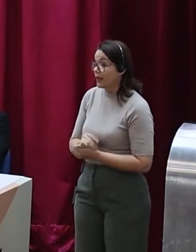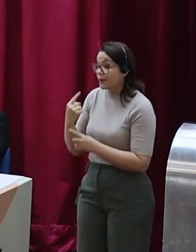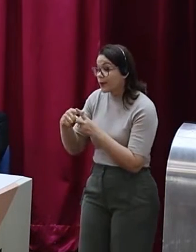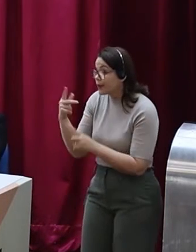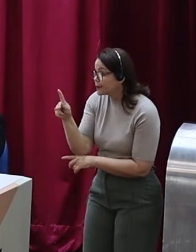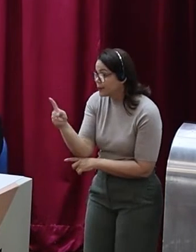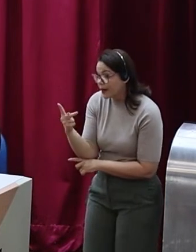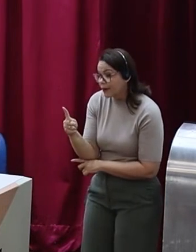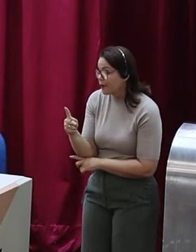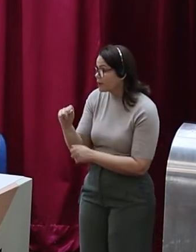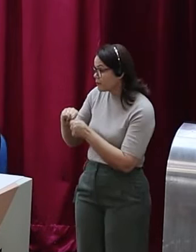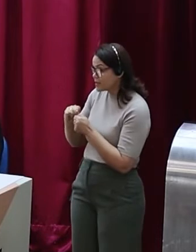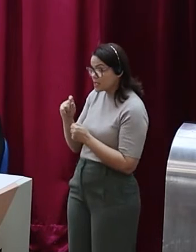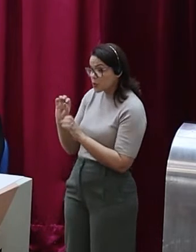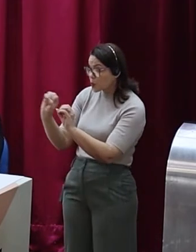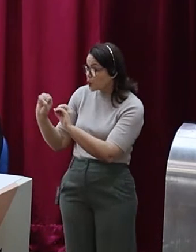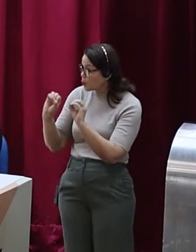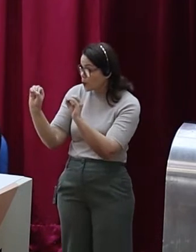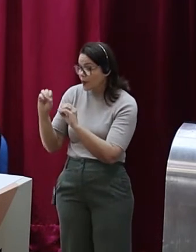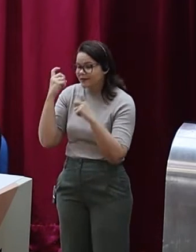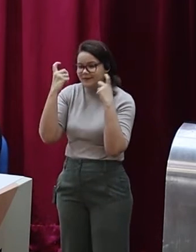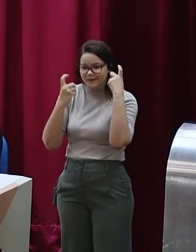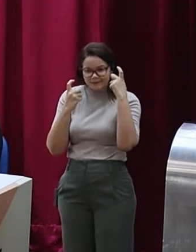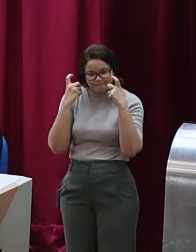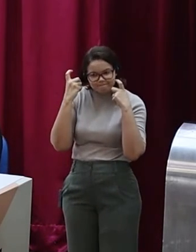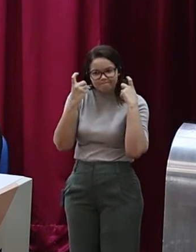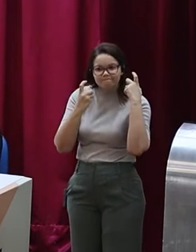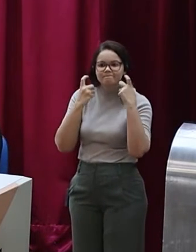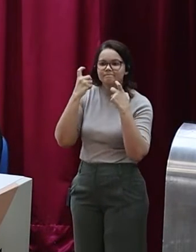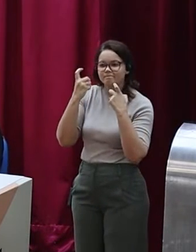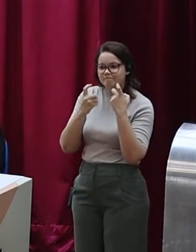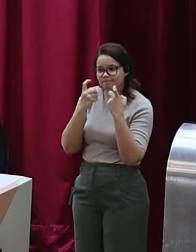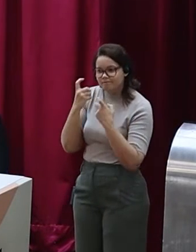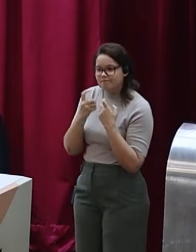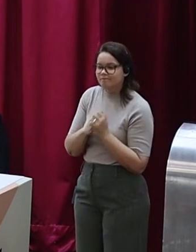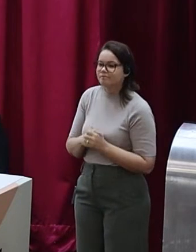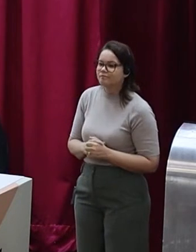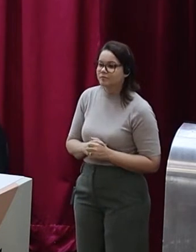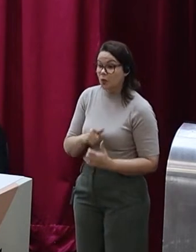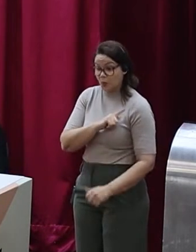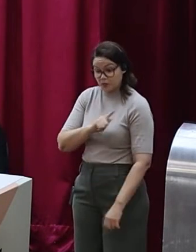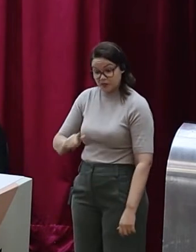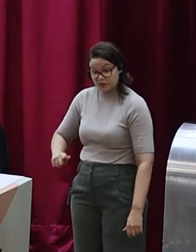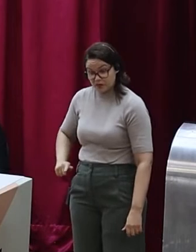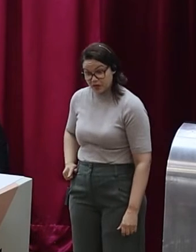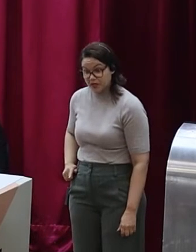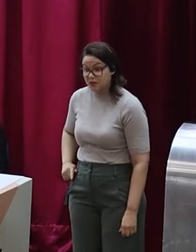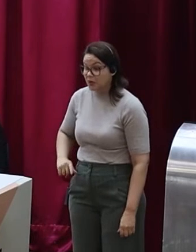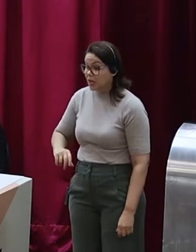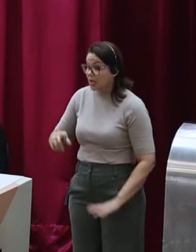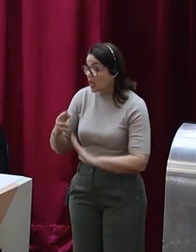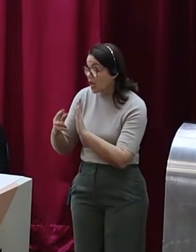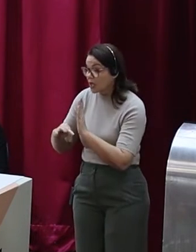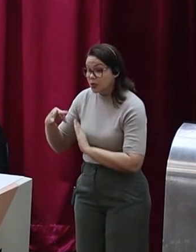decir que desde el Estado muy poco, desde el gobierno, están todas las normas. Que todas las